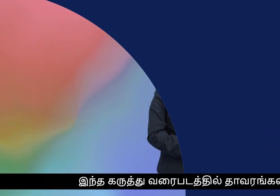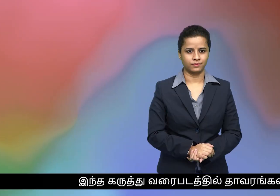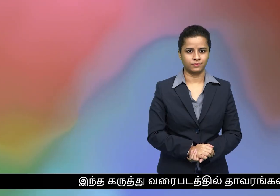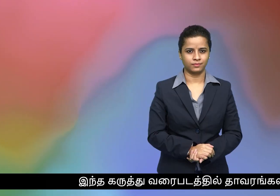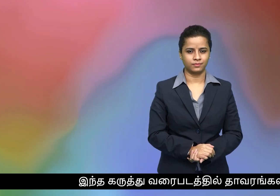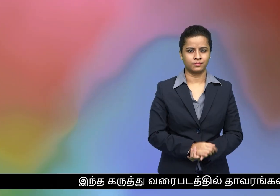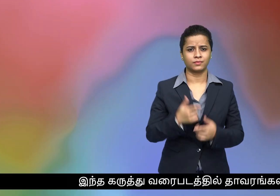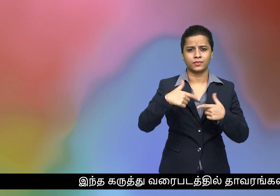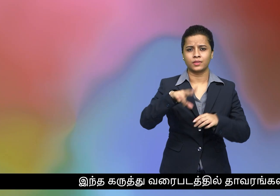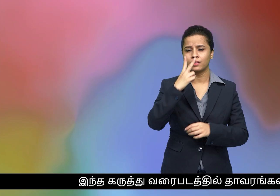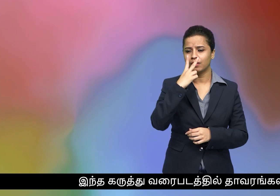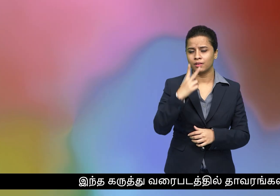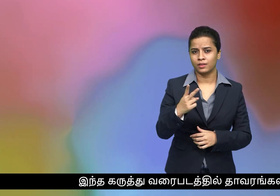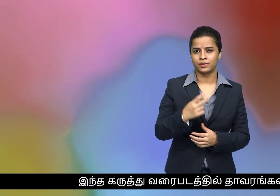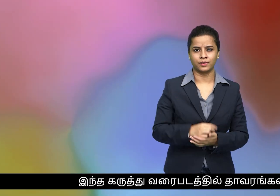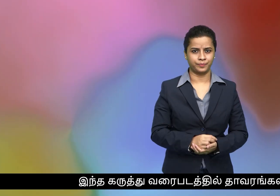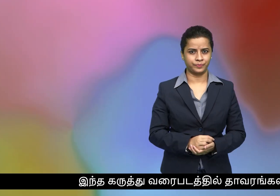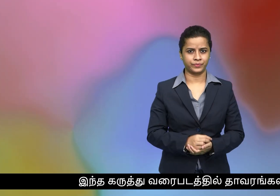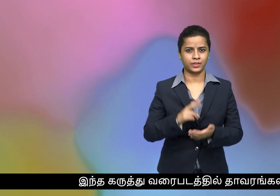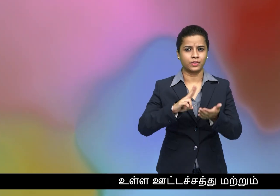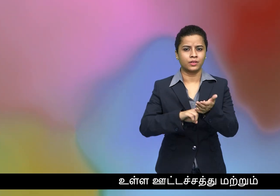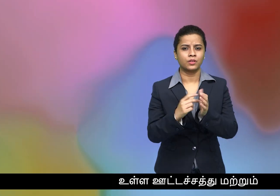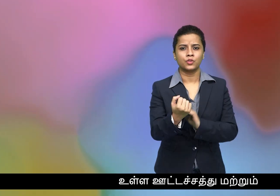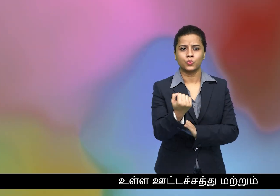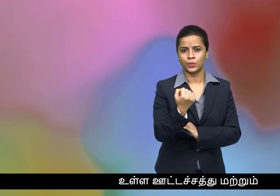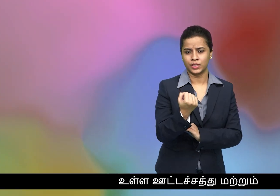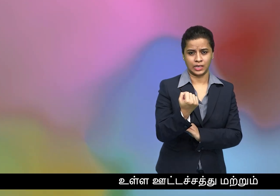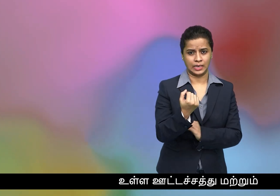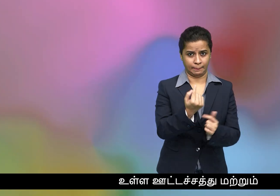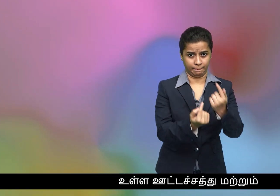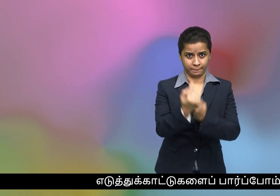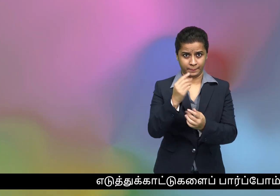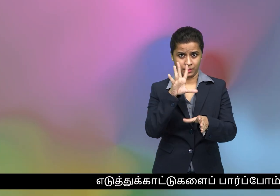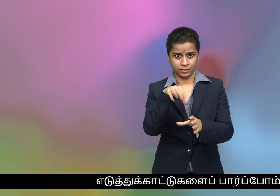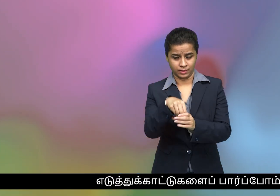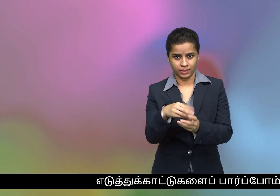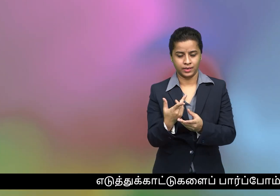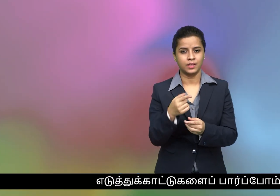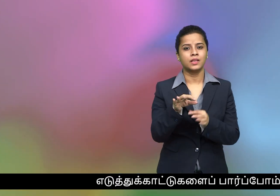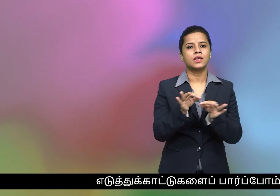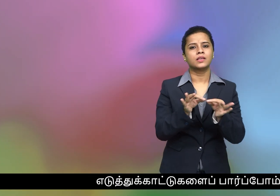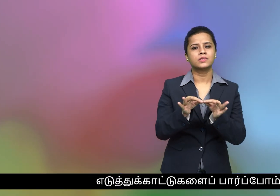இந்த கருத்து வரைபடத்தில் தாவரங்களில் உள்ள ஊட்டச்சத்து மற்றும் எடுத்துக்காட்டுகளை பார்ப்போம்.